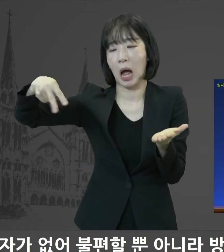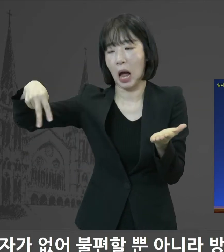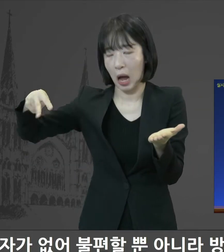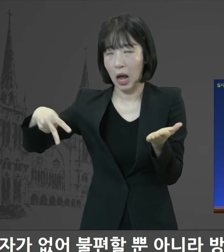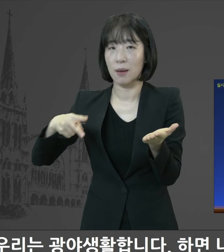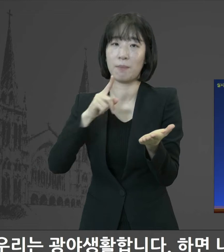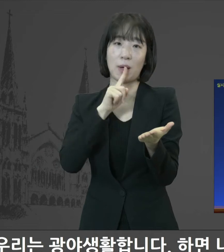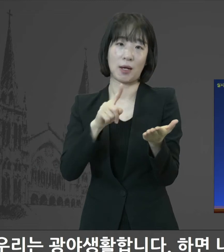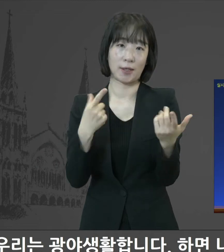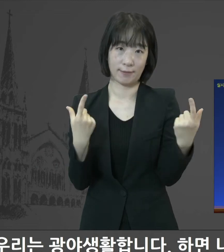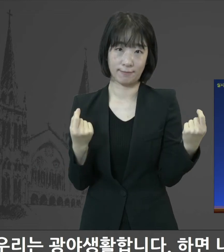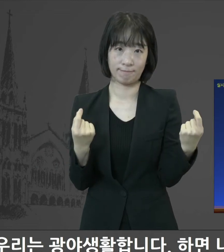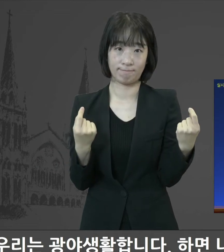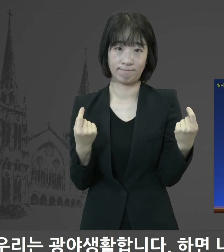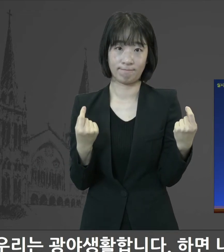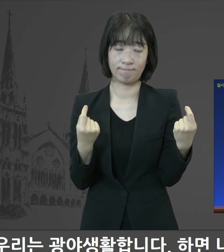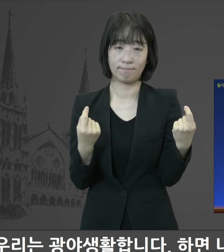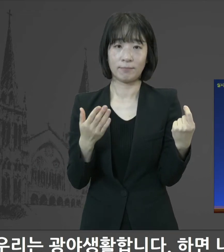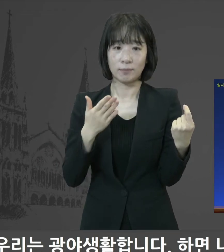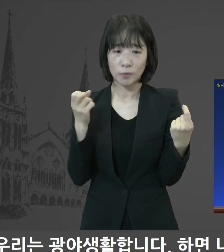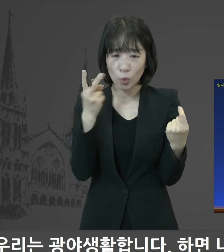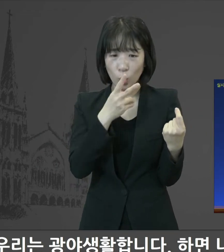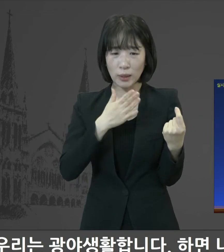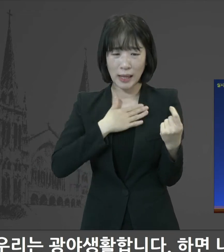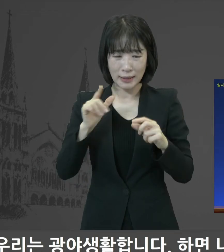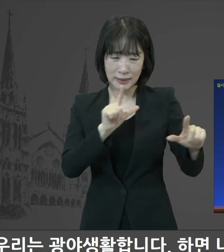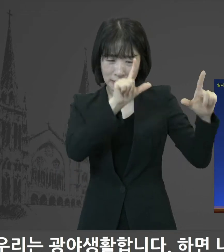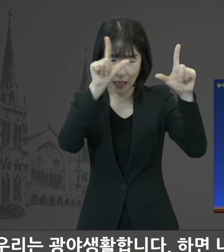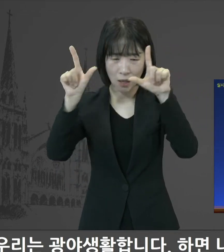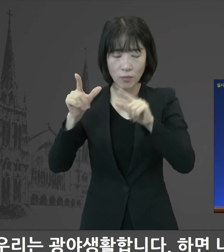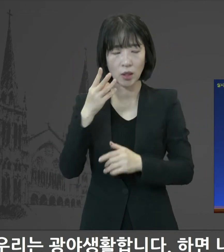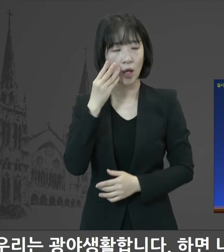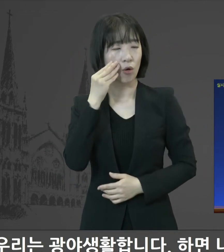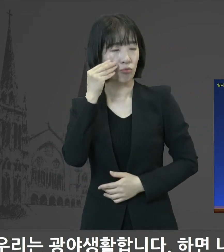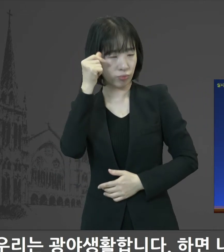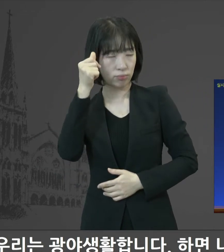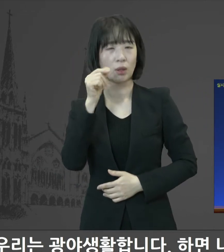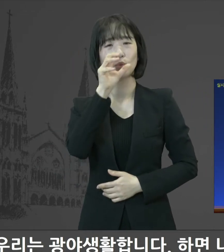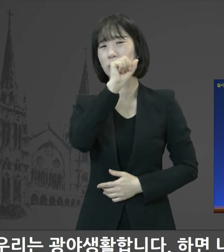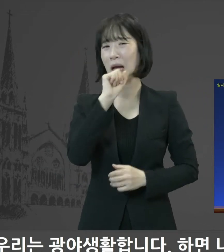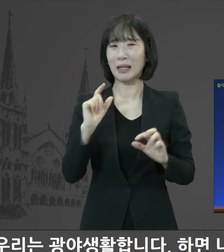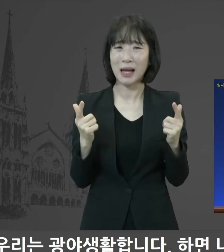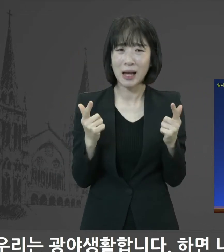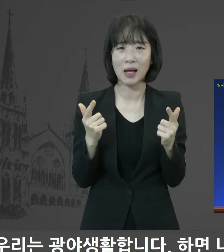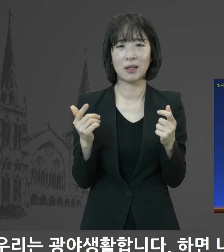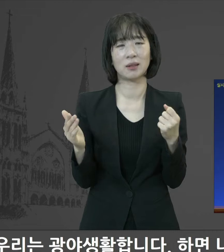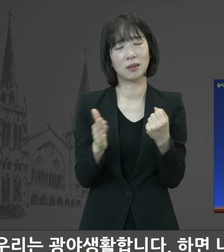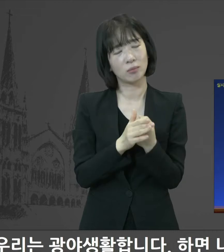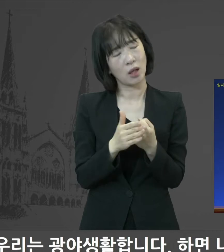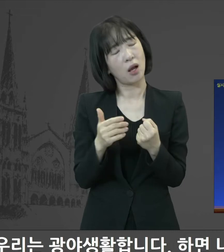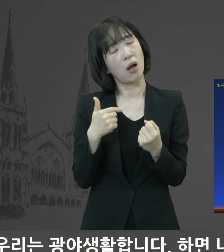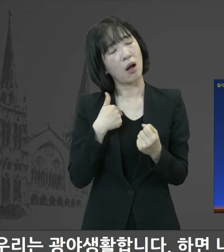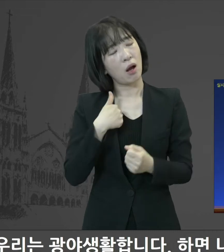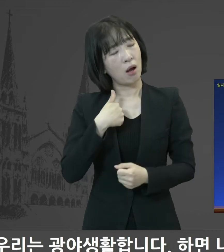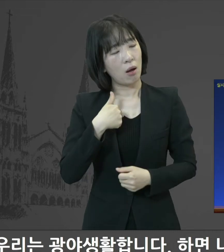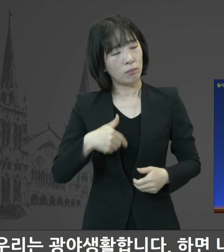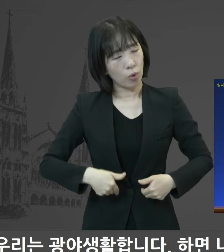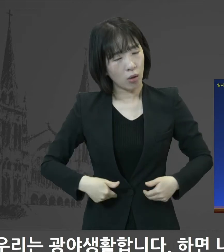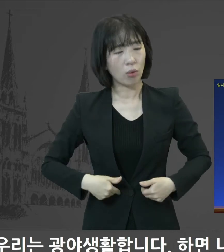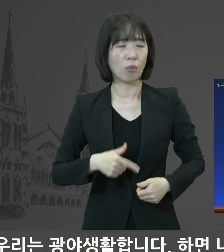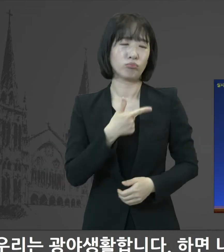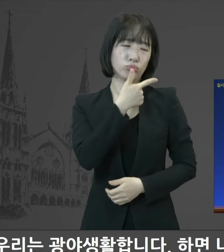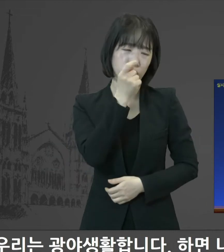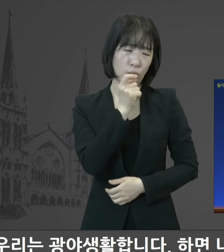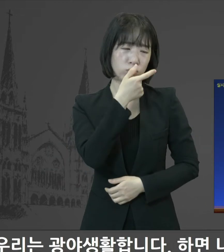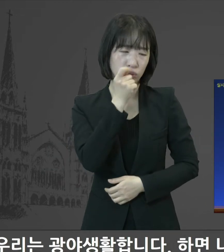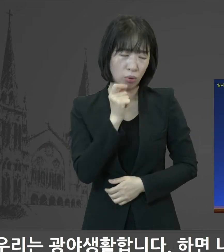인생을 얘기하죠. 또 삶이 그렇게 윤택하지 못해서 여러 가지 삶에 필요한 것들이 부족한 상태를